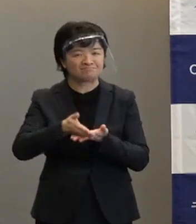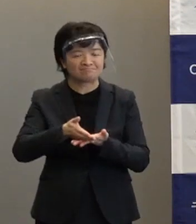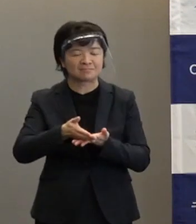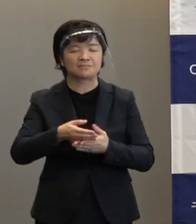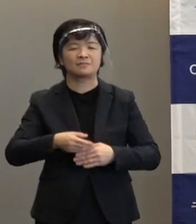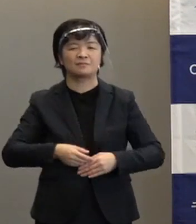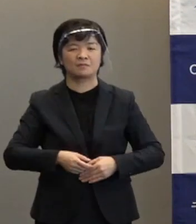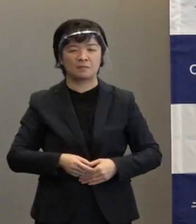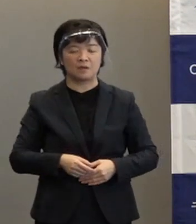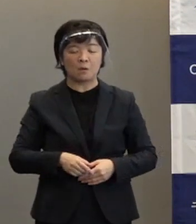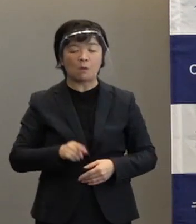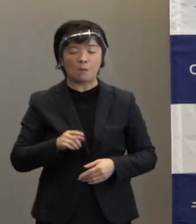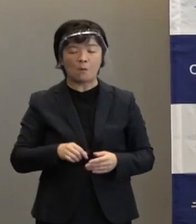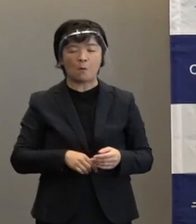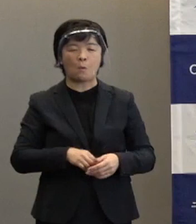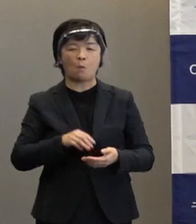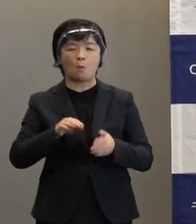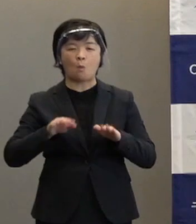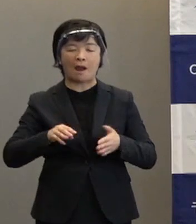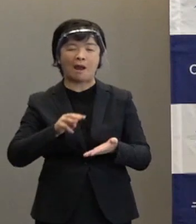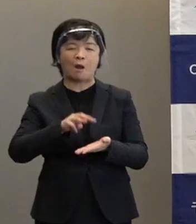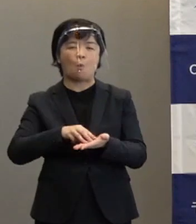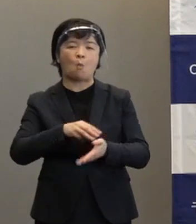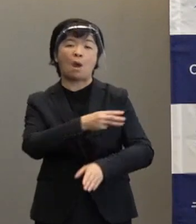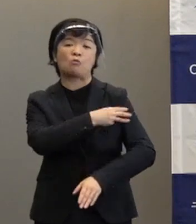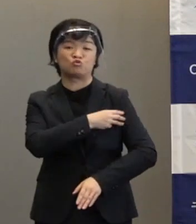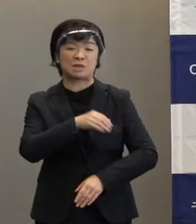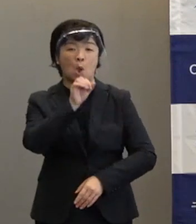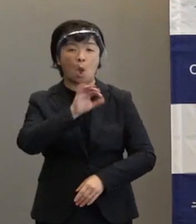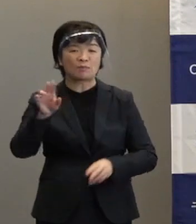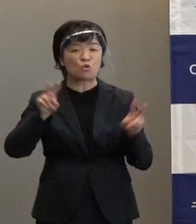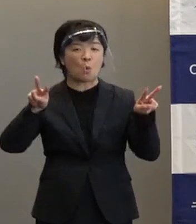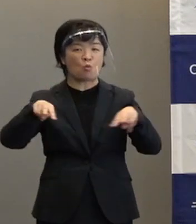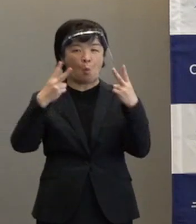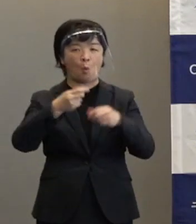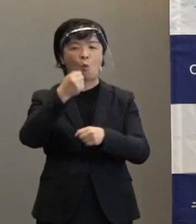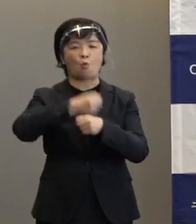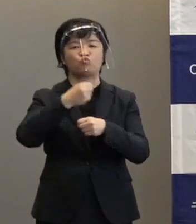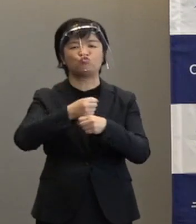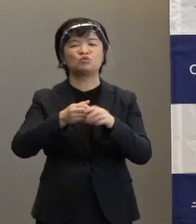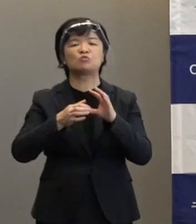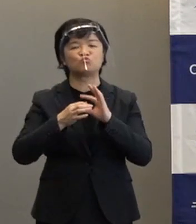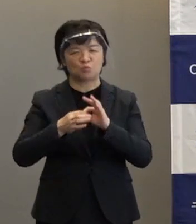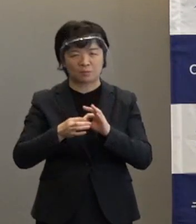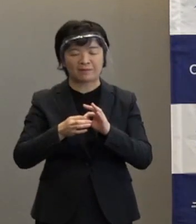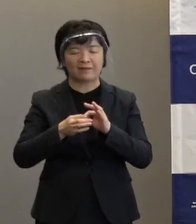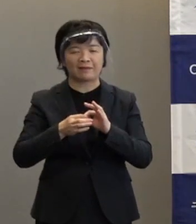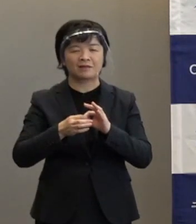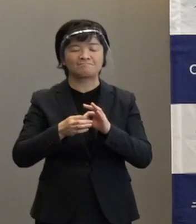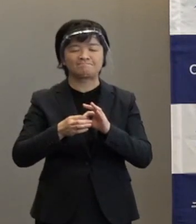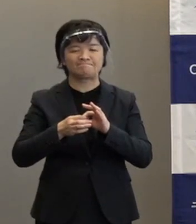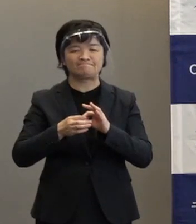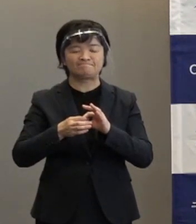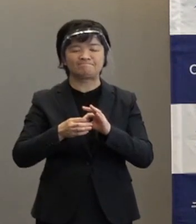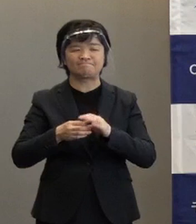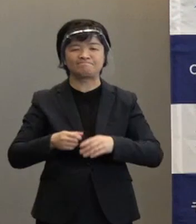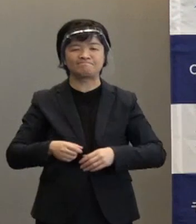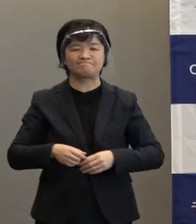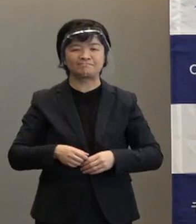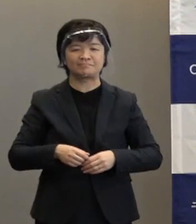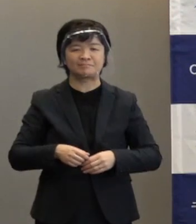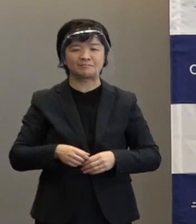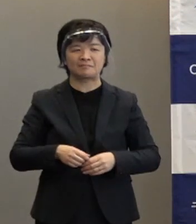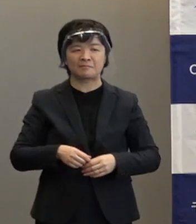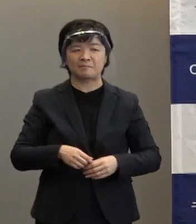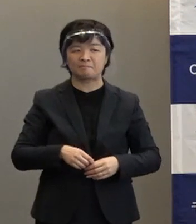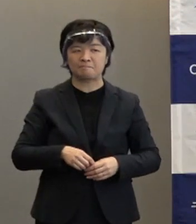とオミクロン の、 株から派生したものでございますので、若干その一部にはですね、免疫をその